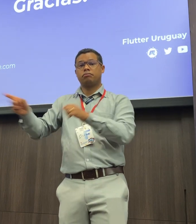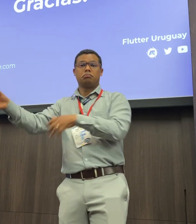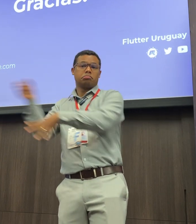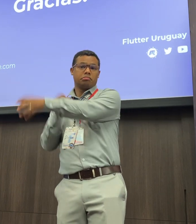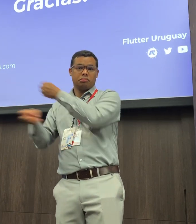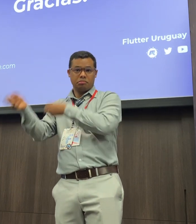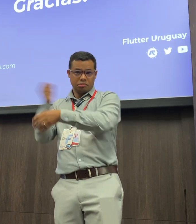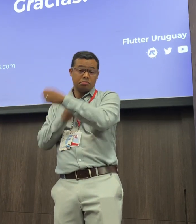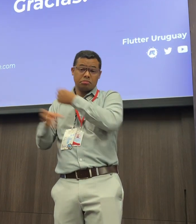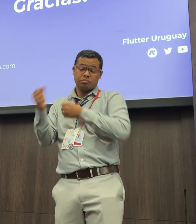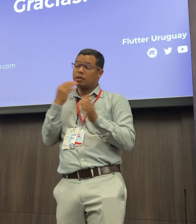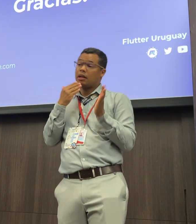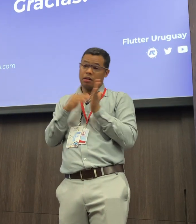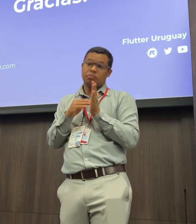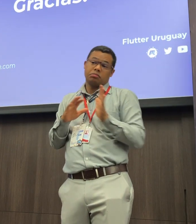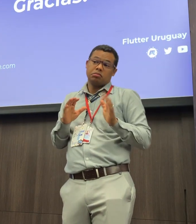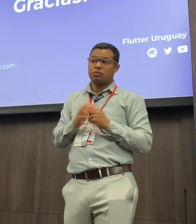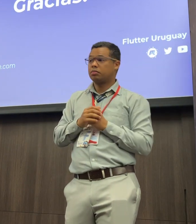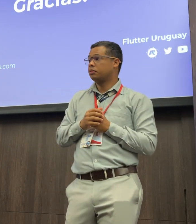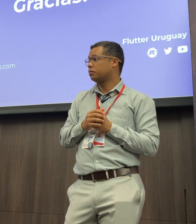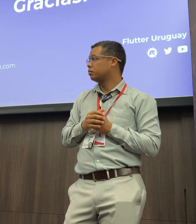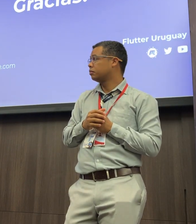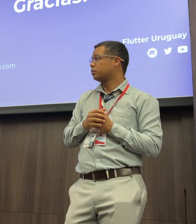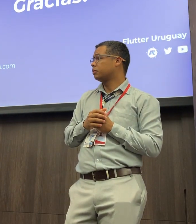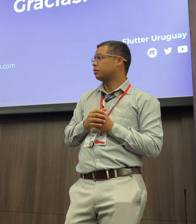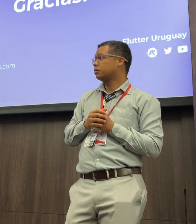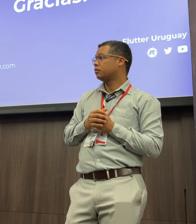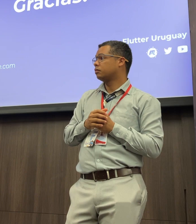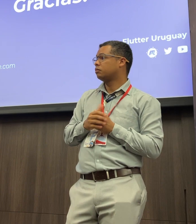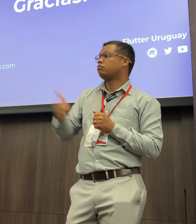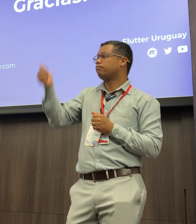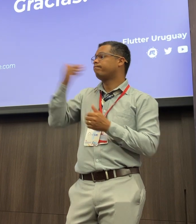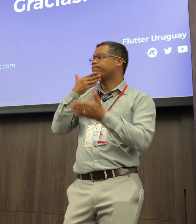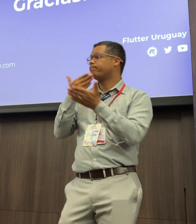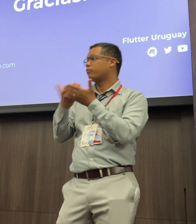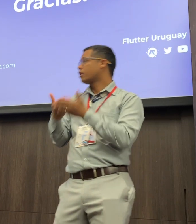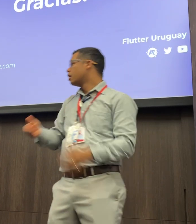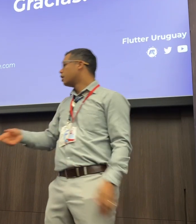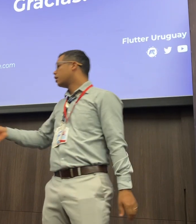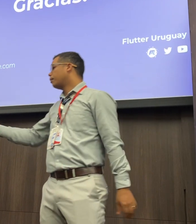estaba también ahí medio perdido lo que sería Redis. Muchas gracias.